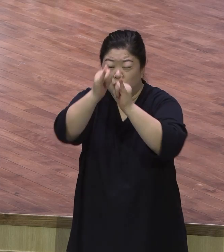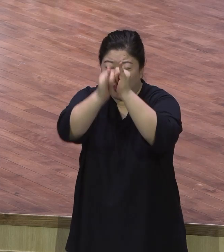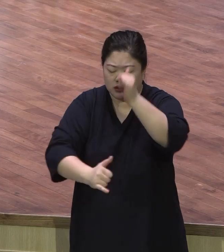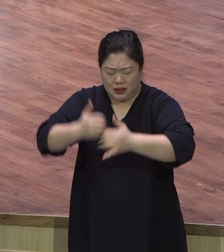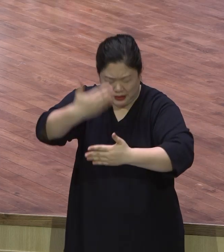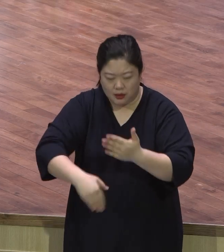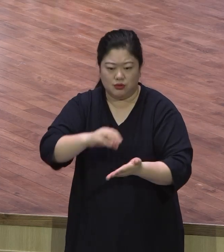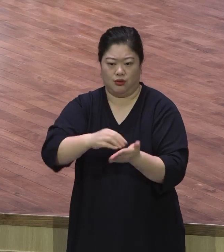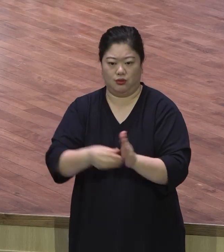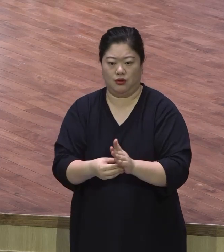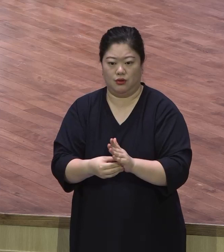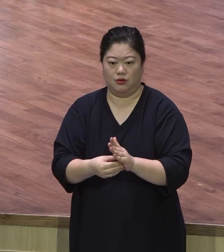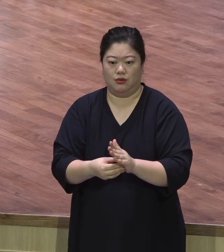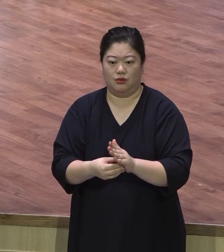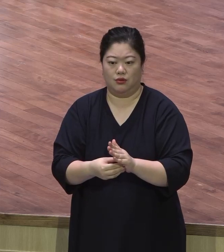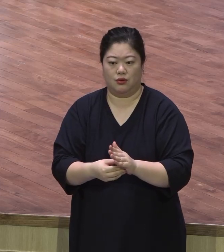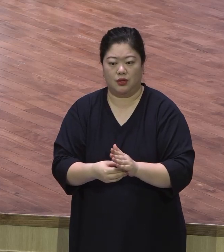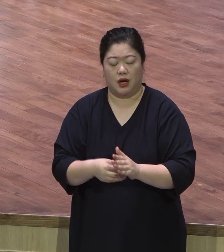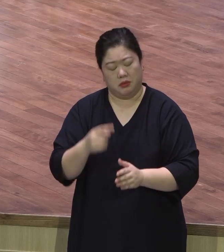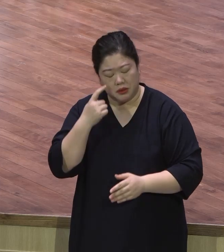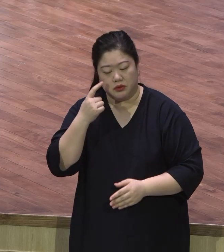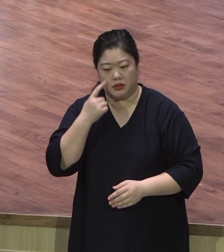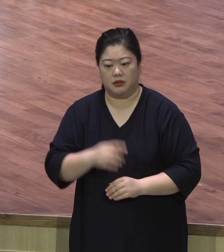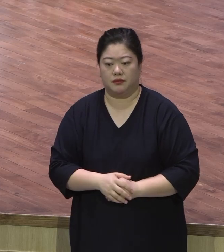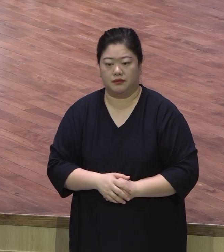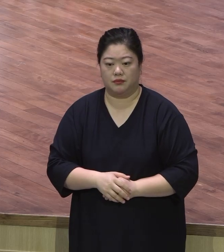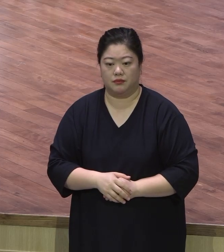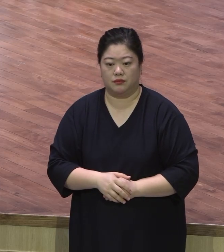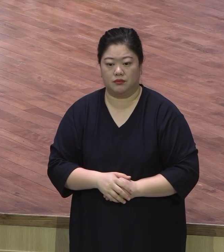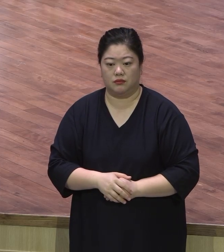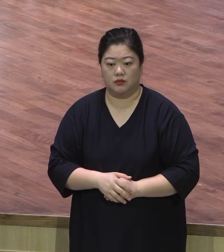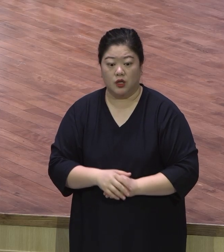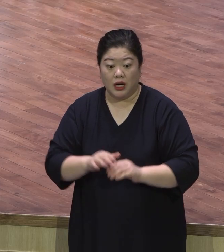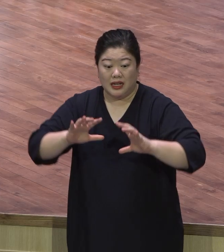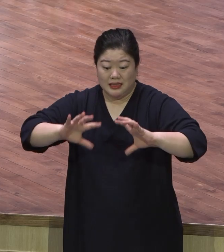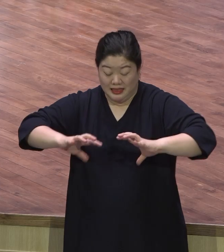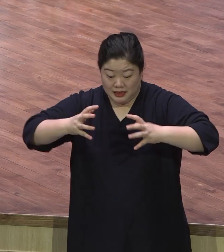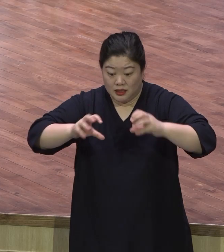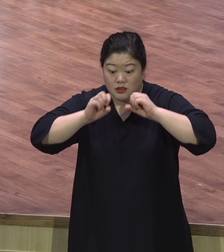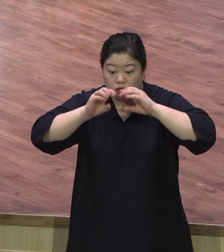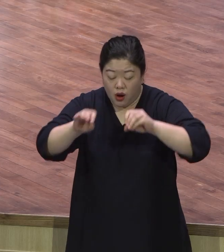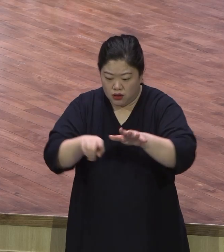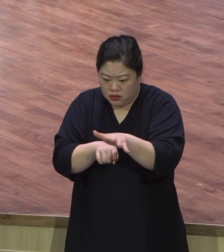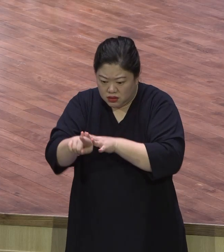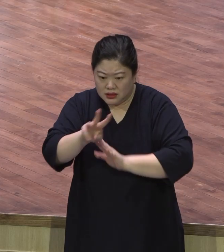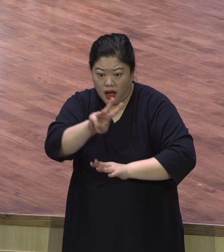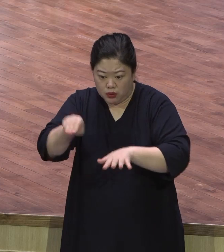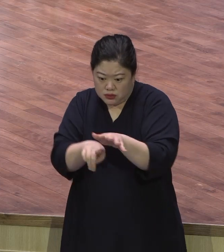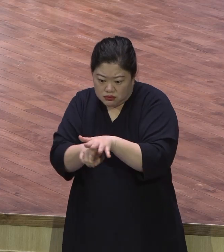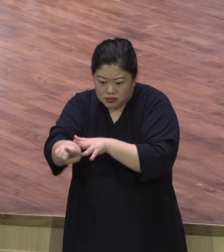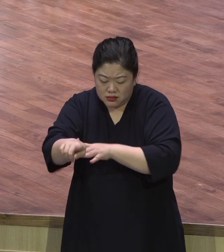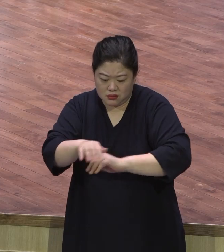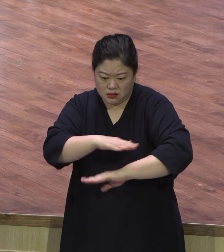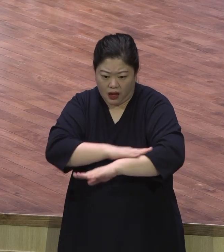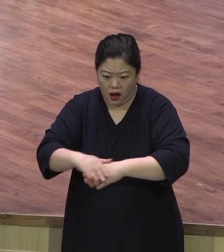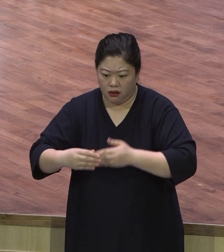세계교를 살려주시는 이 주선도운동에 가장 앞당수는 대표적인 교회 얼마나 멋있습니까